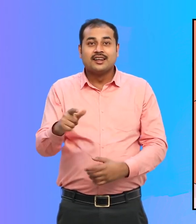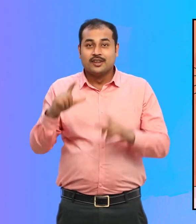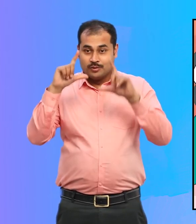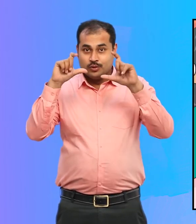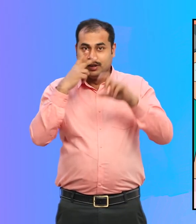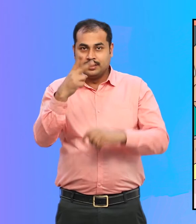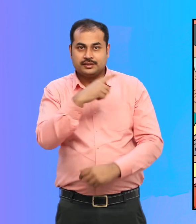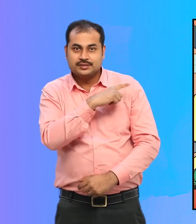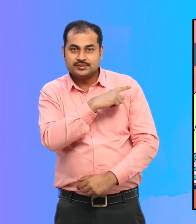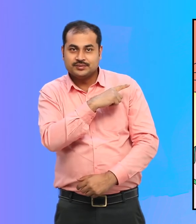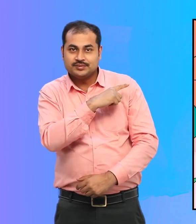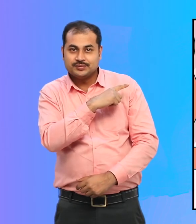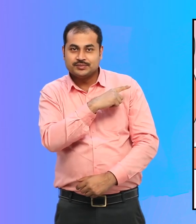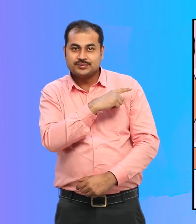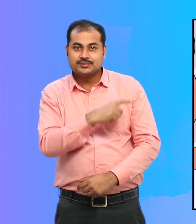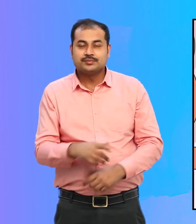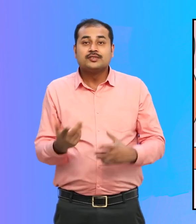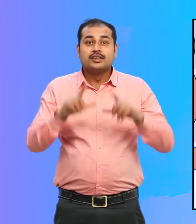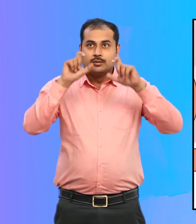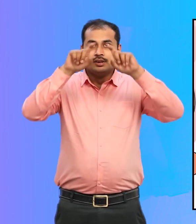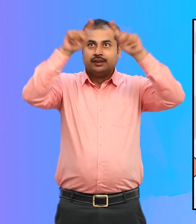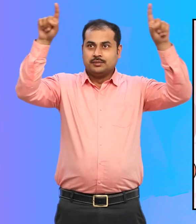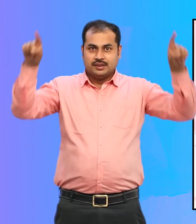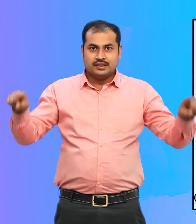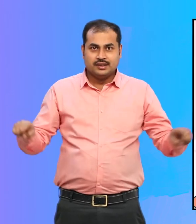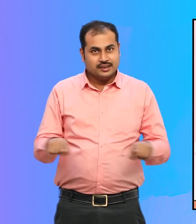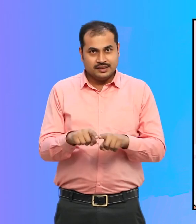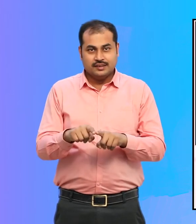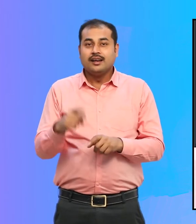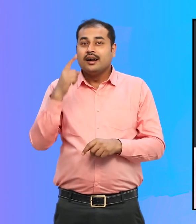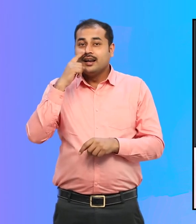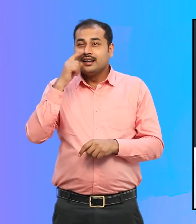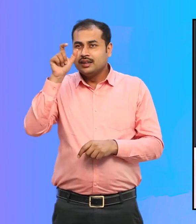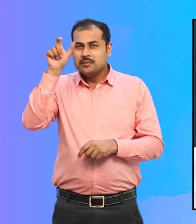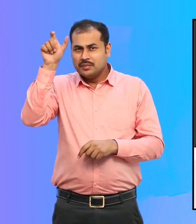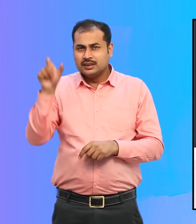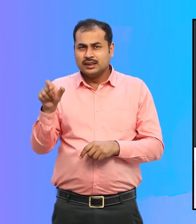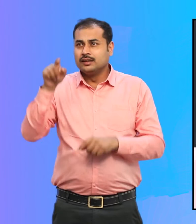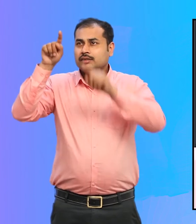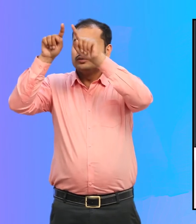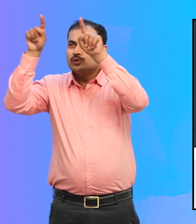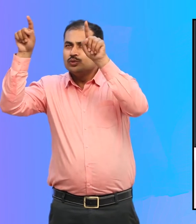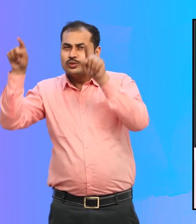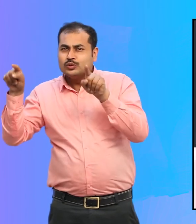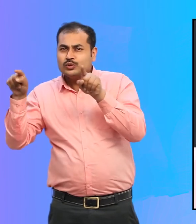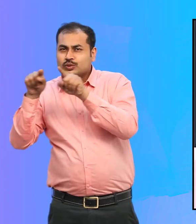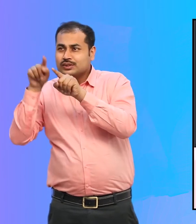और साथ में एक और चित्र है जिसमें ऊपर एक छोटी सी खिड़की में एक महिला सांकेतिक भाषा का उपयोग